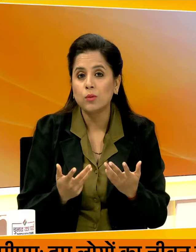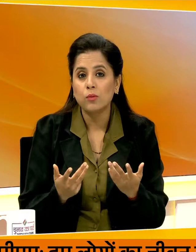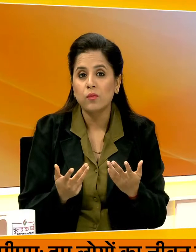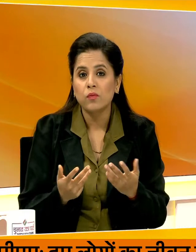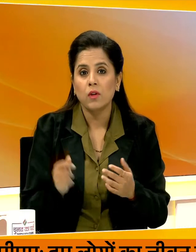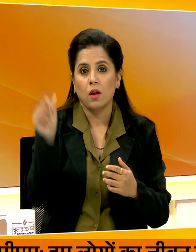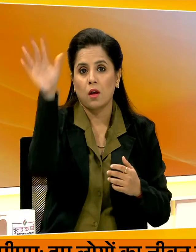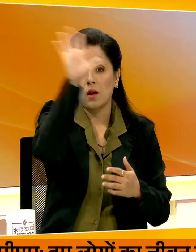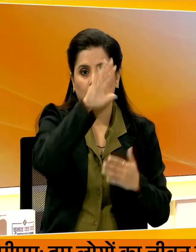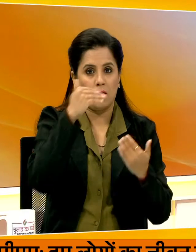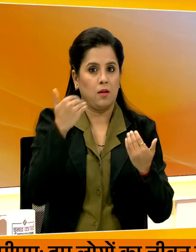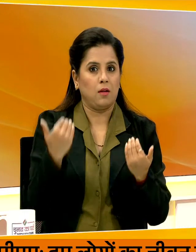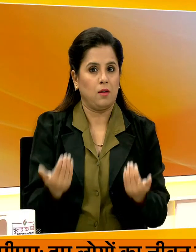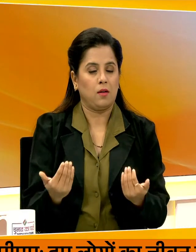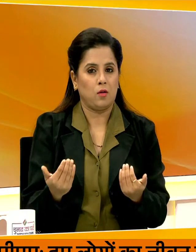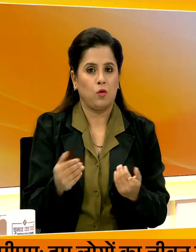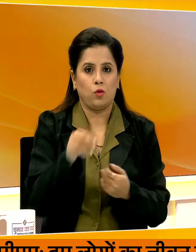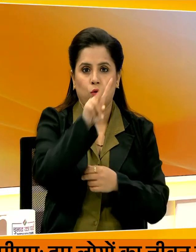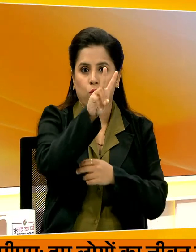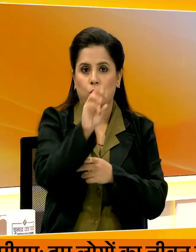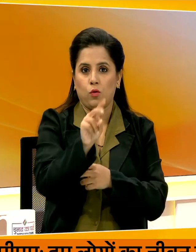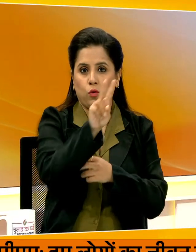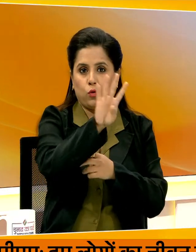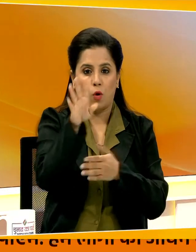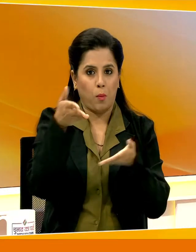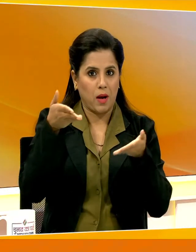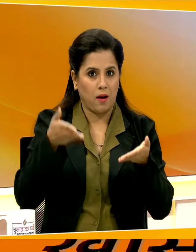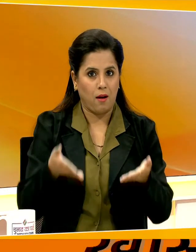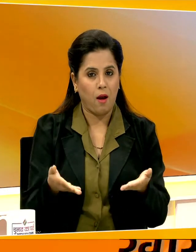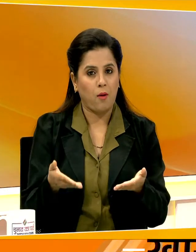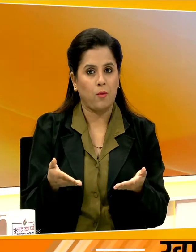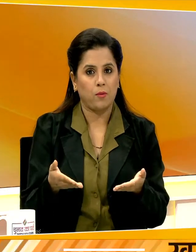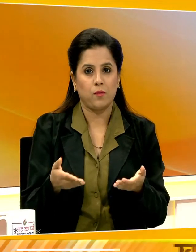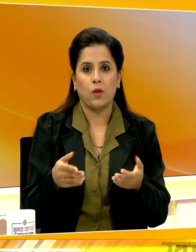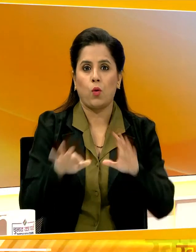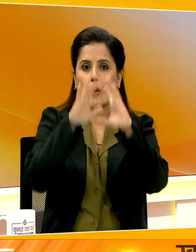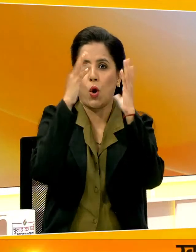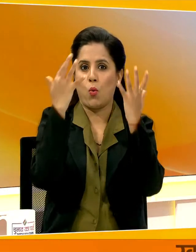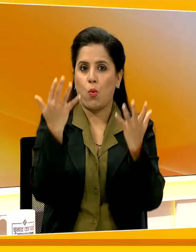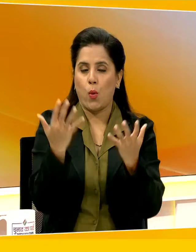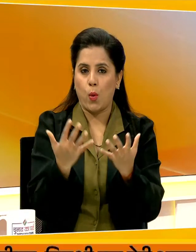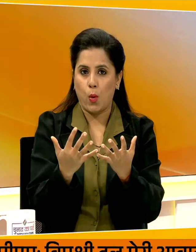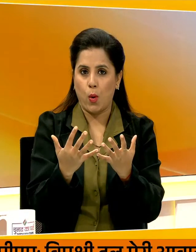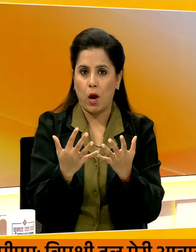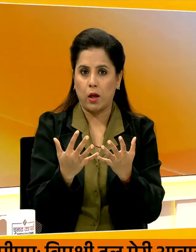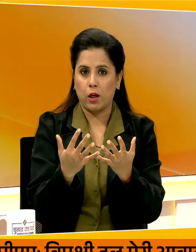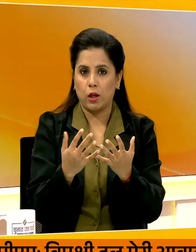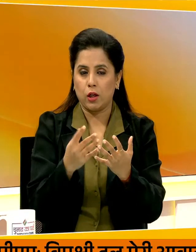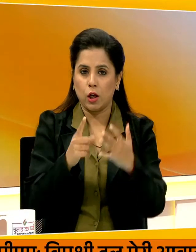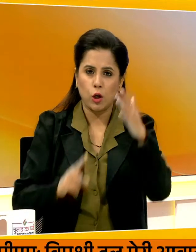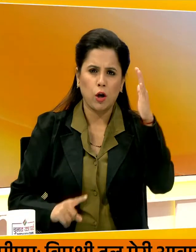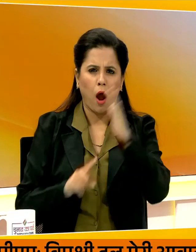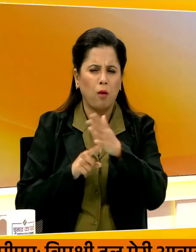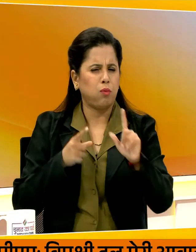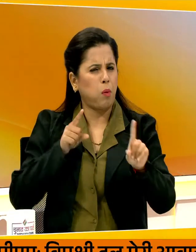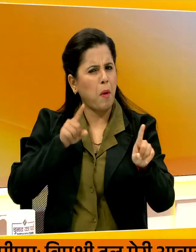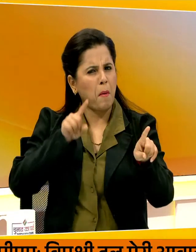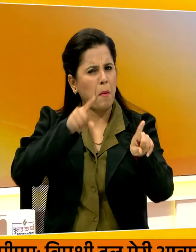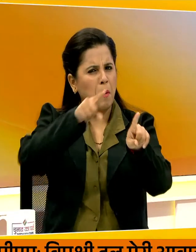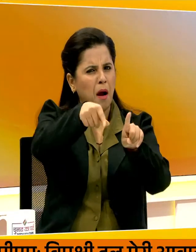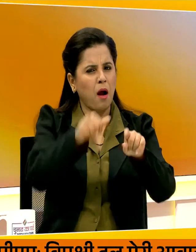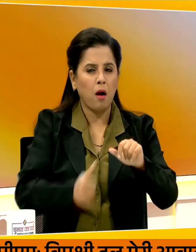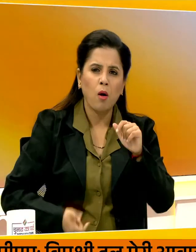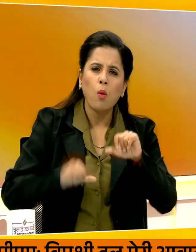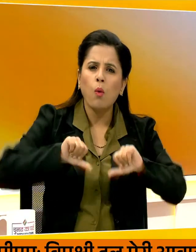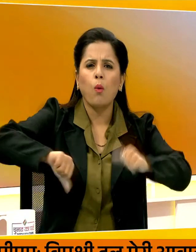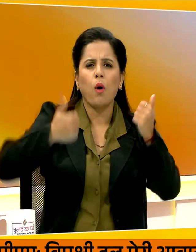भारत 2024 में दुनिया में सबसे तेजी से बढ़ती